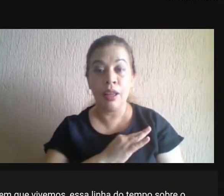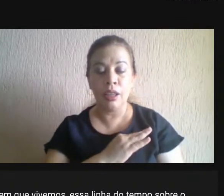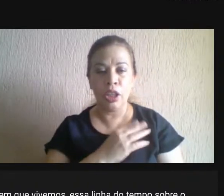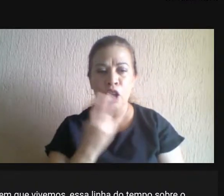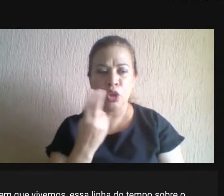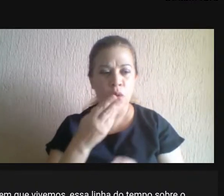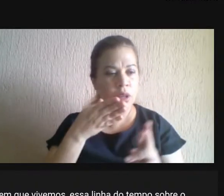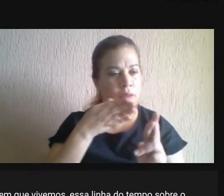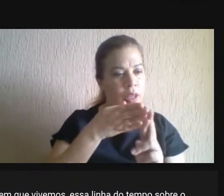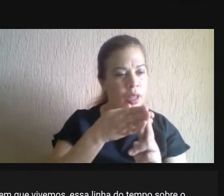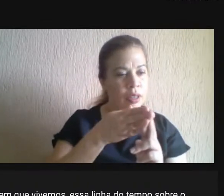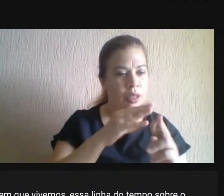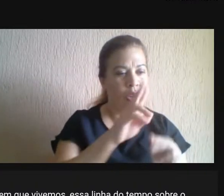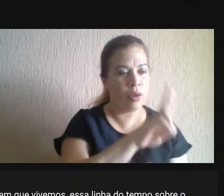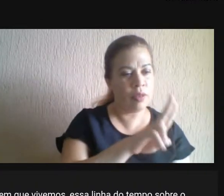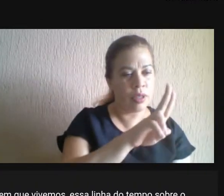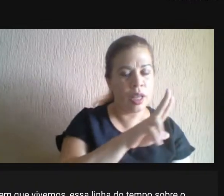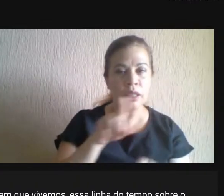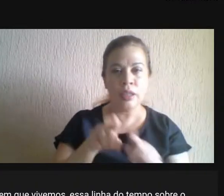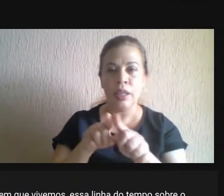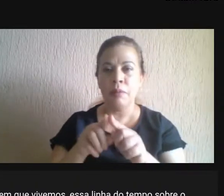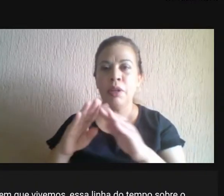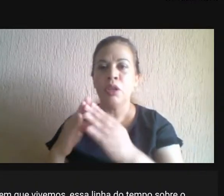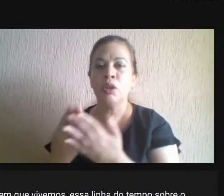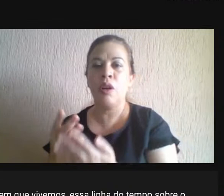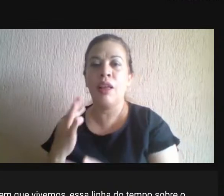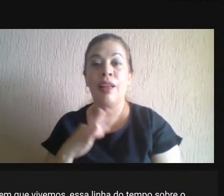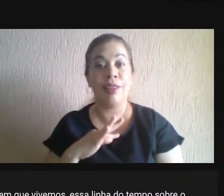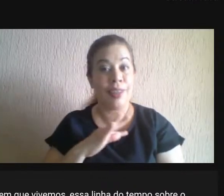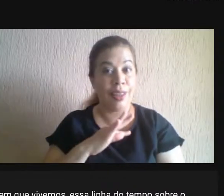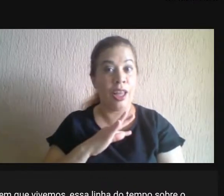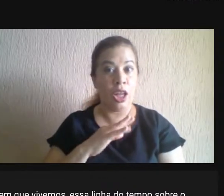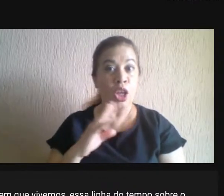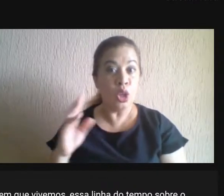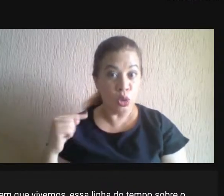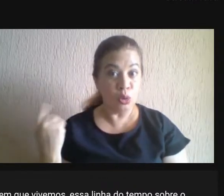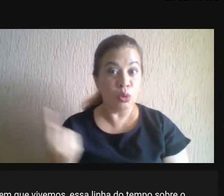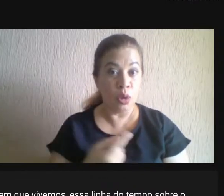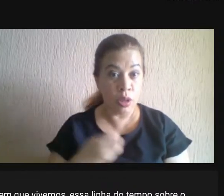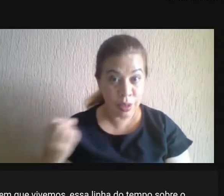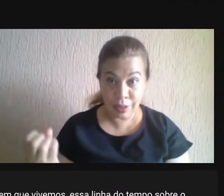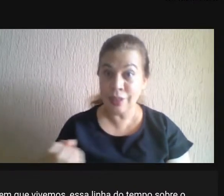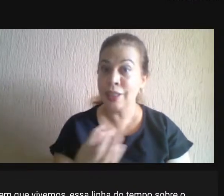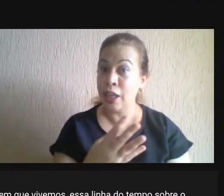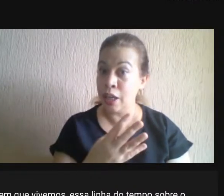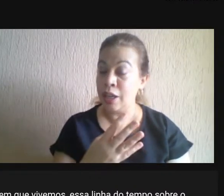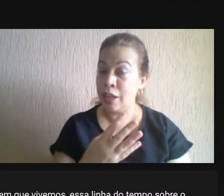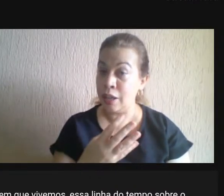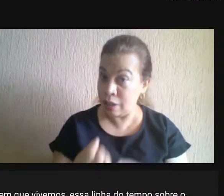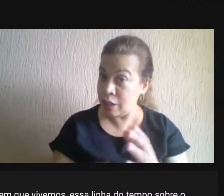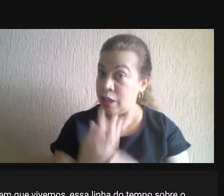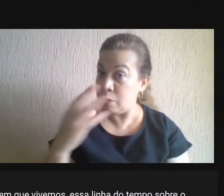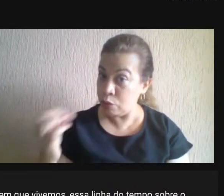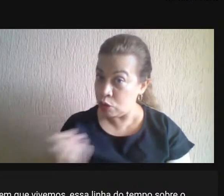temos. Nós criamos uma nova, que é o Instituto Federal,